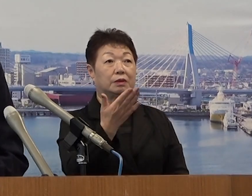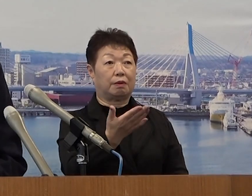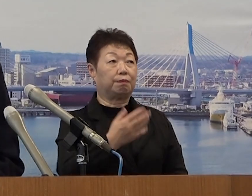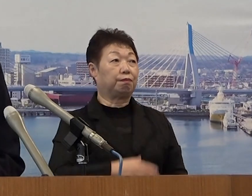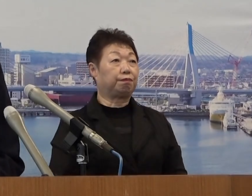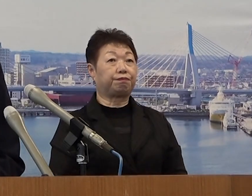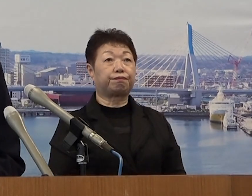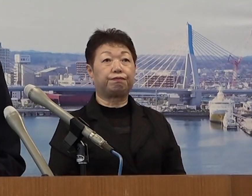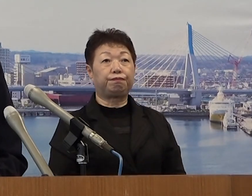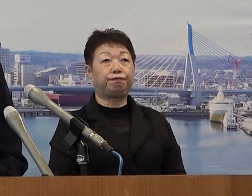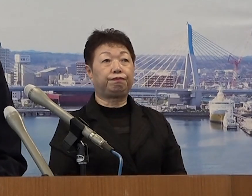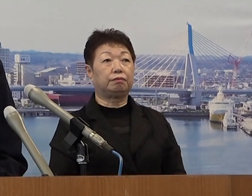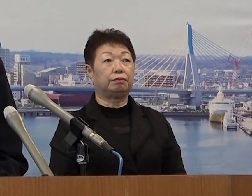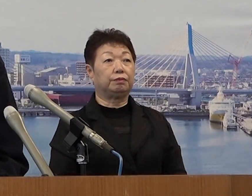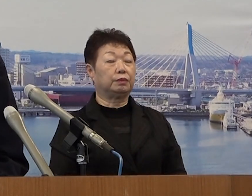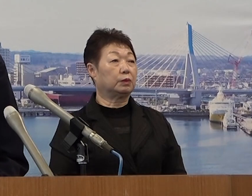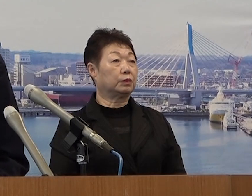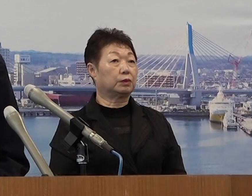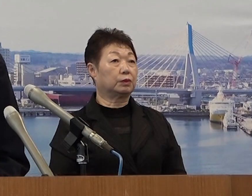ょうか。